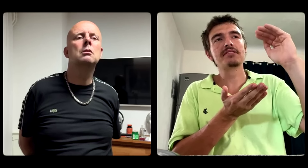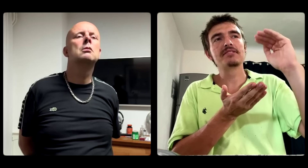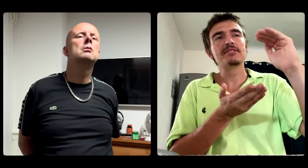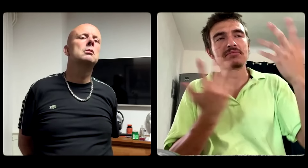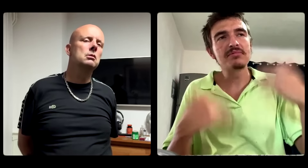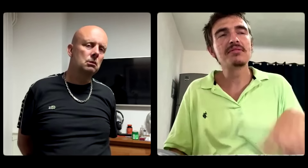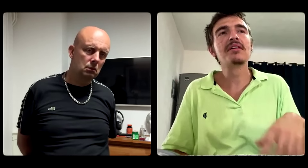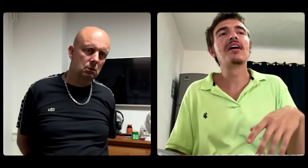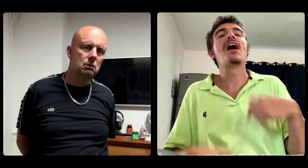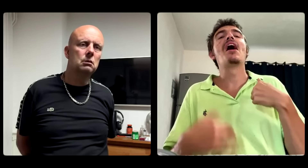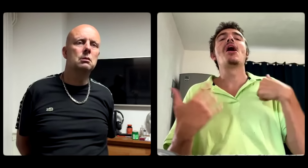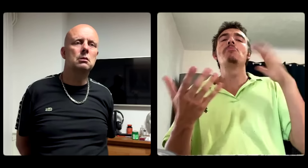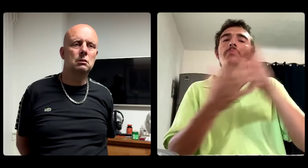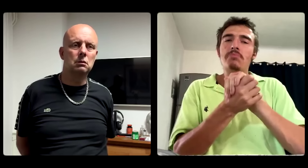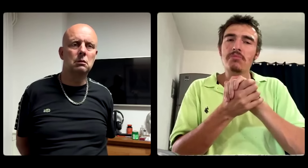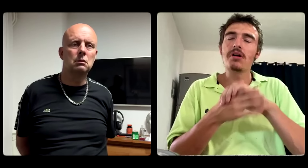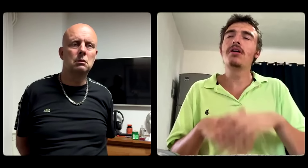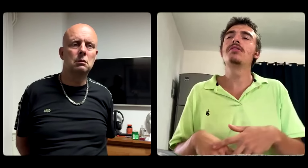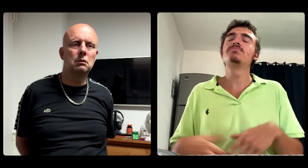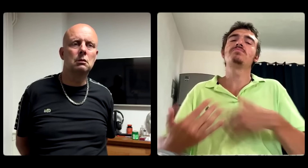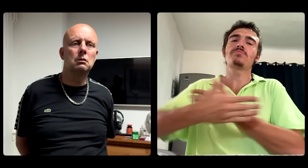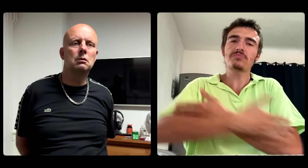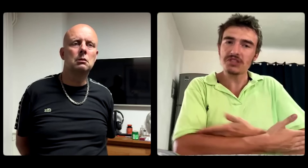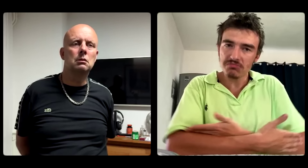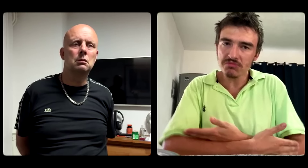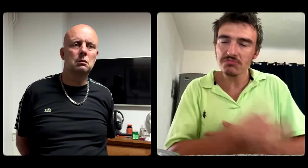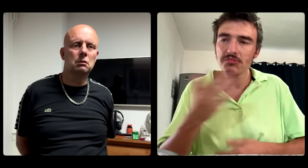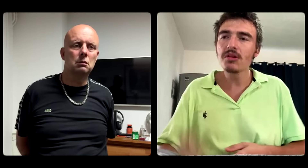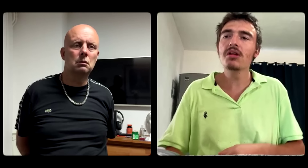Het maakt het er niet beter.